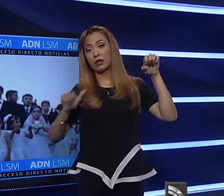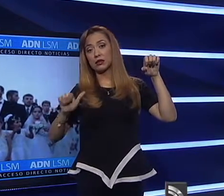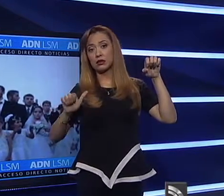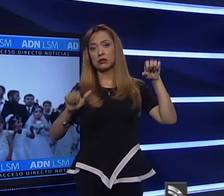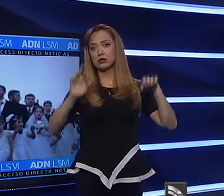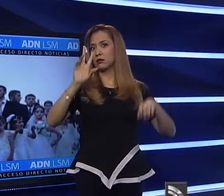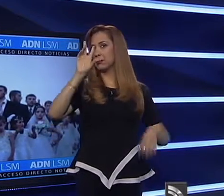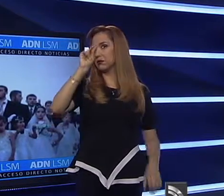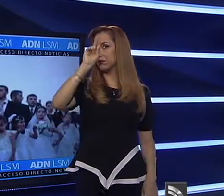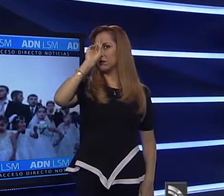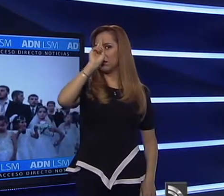autoricen.